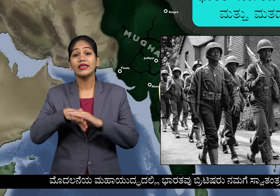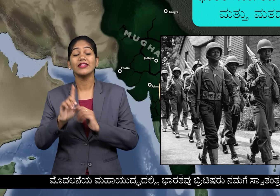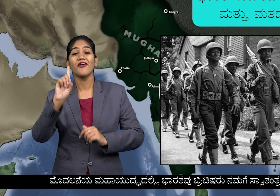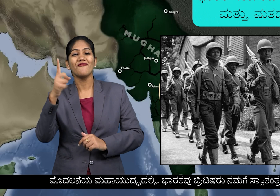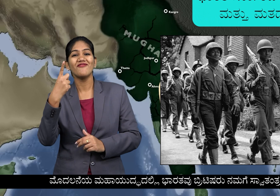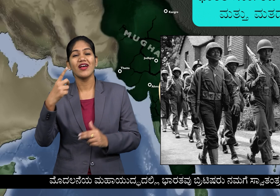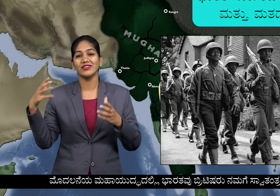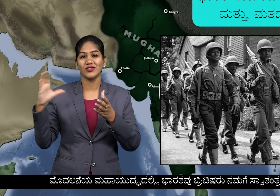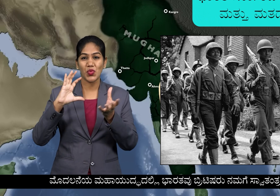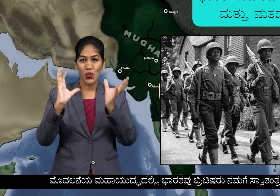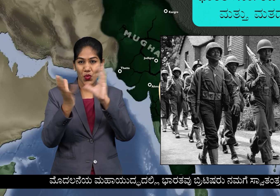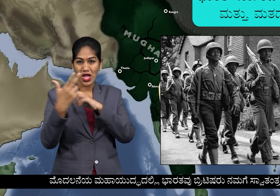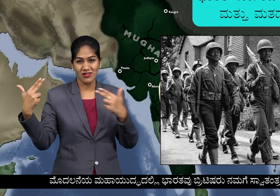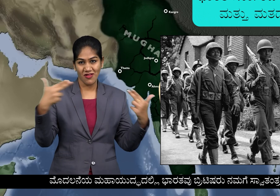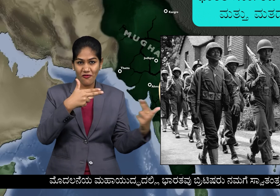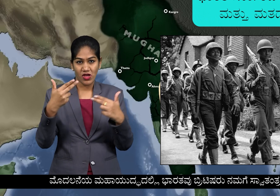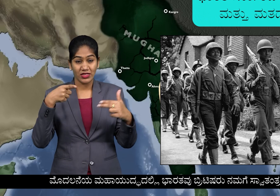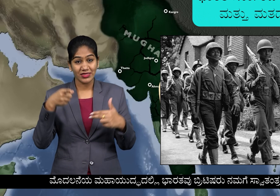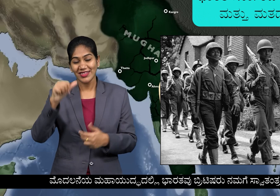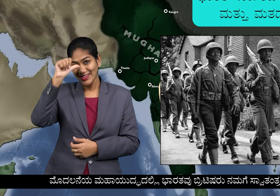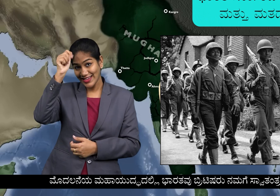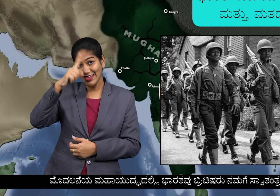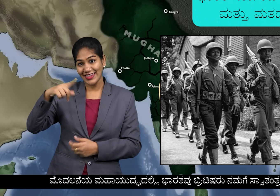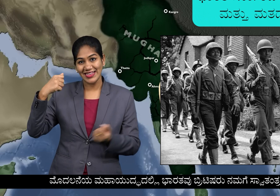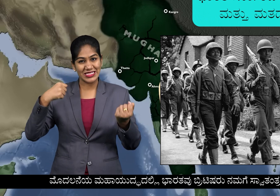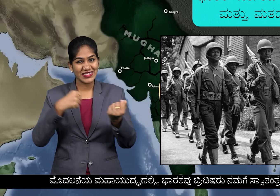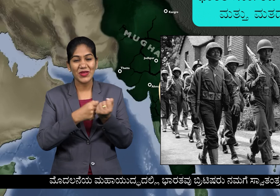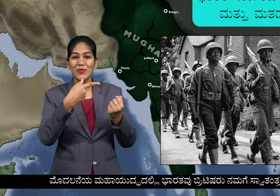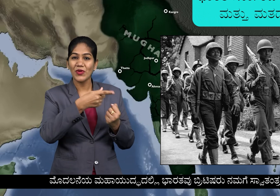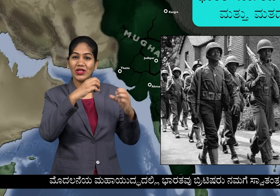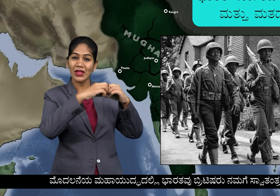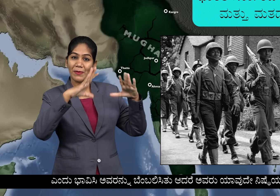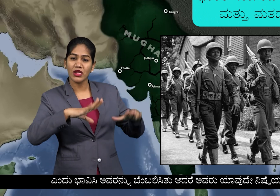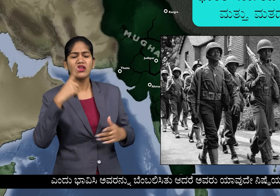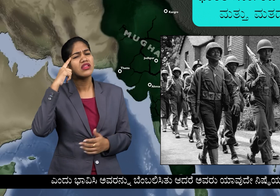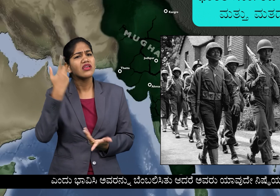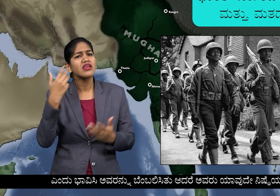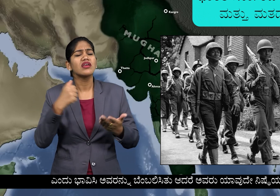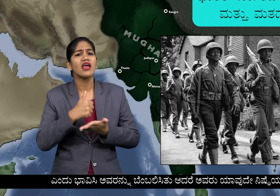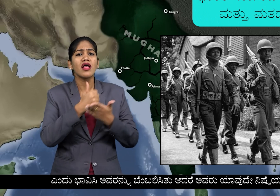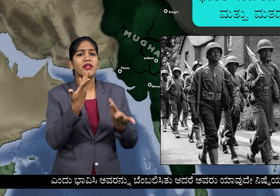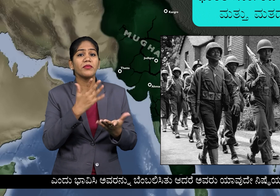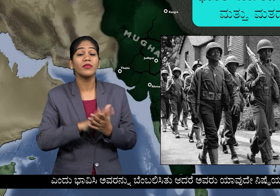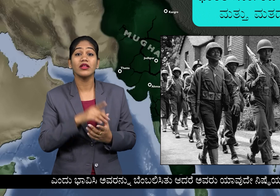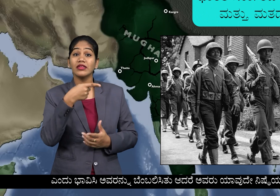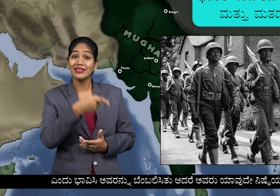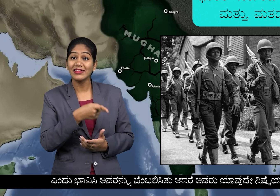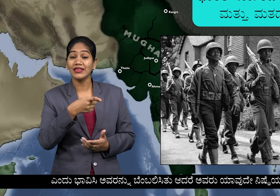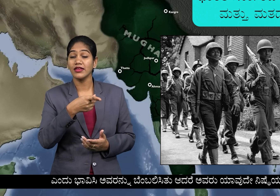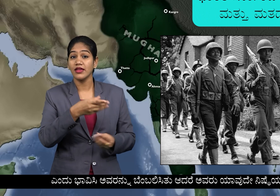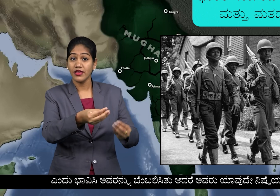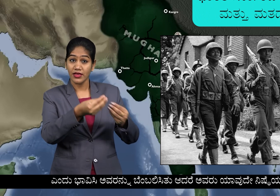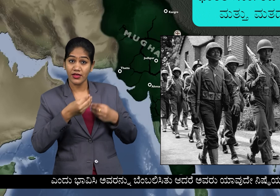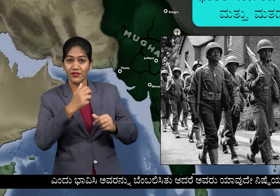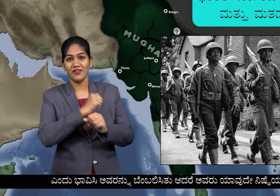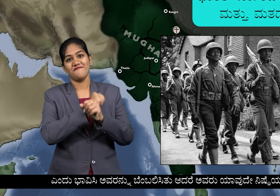ಮೊದಲನೆಯ ಮಹಾಯುದ್ಧದಲ್ಲಿ ಭಾರತವು ಬ್ರಿಟಿಷರು ನಮಗೆ ಸ್ವಾತಂತ್ರ್ಯವನ್ನು ಕೊಡುತ್ತಾರೆ ಎಂದು ಭಾವಿಸಿ ಅವರನ್ನು ಬೆಂಬಲಿಸಿತು.